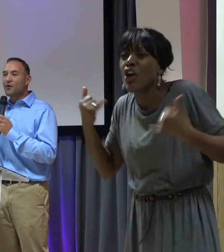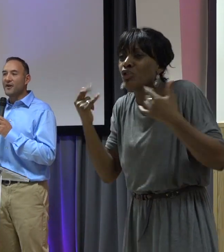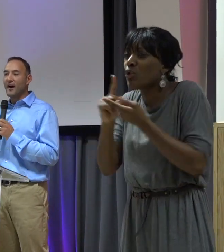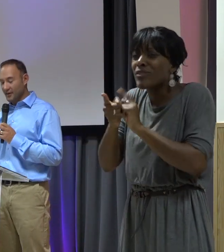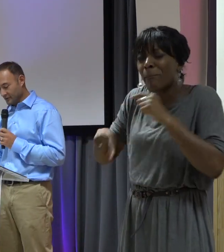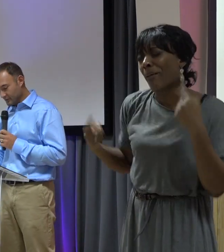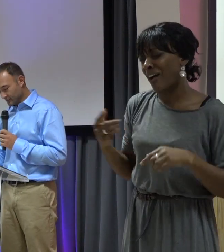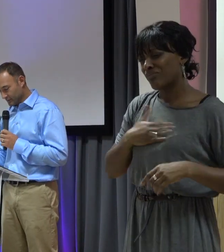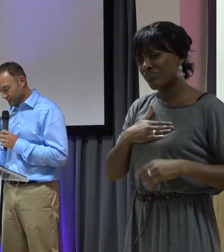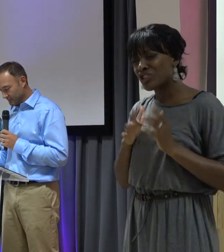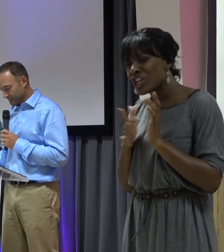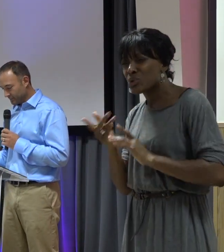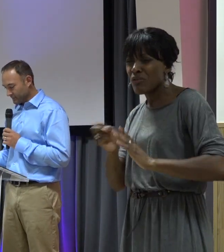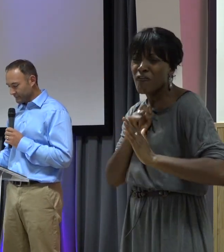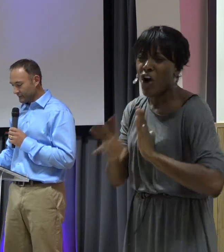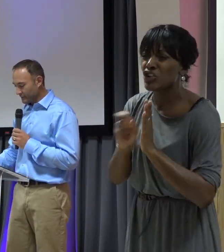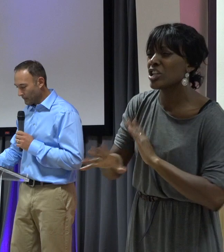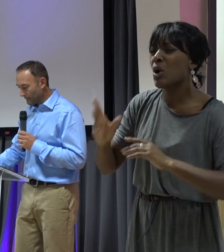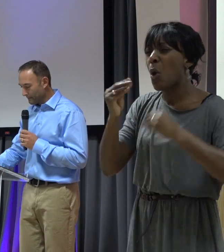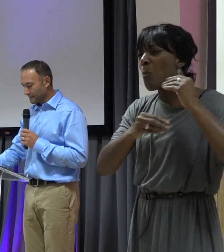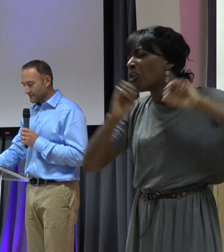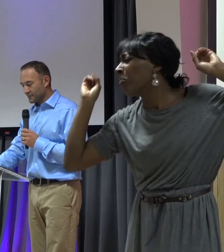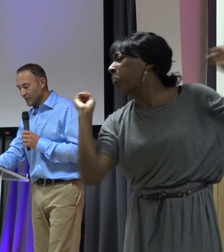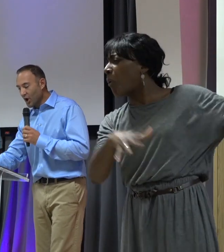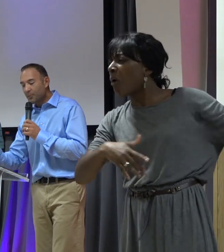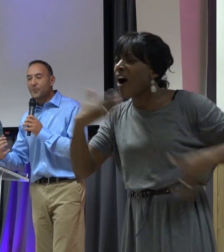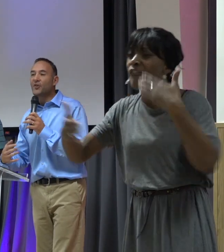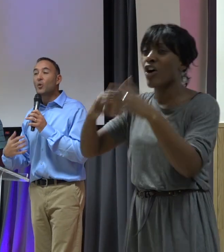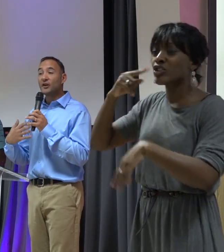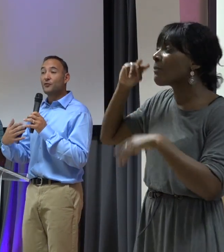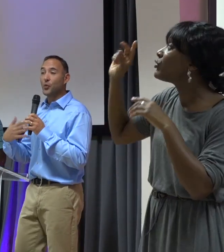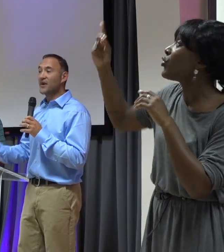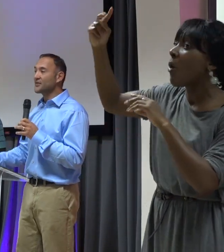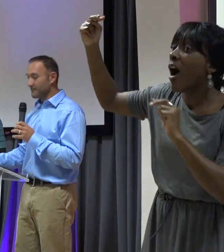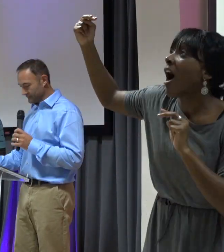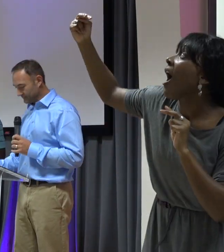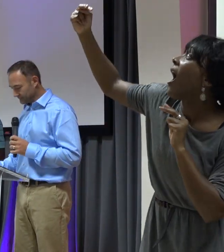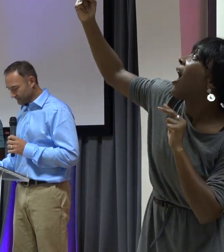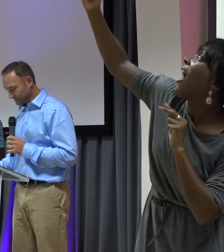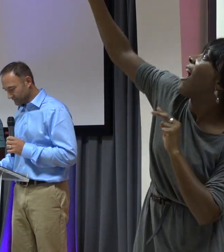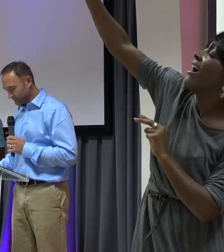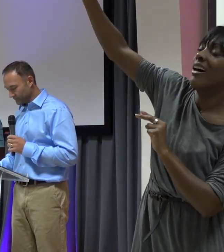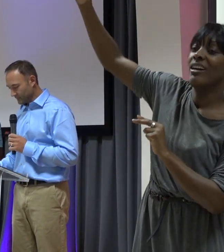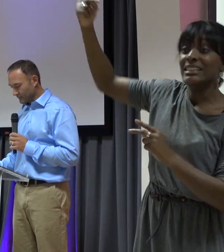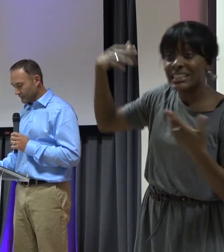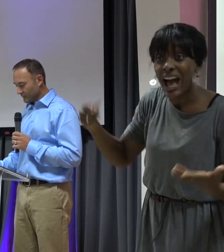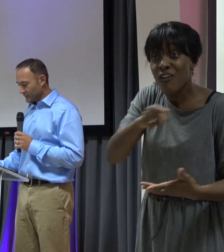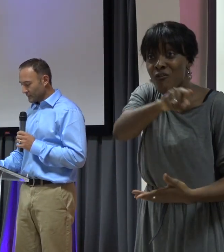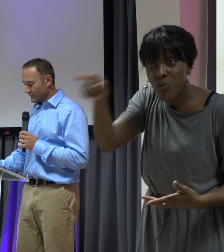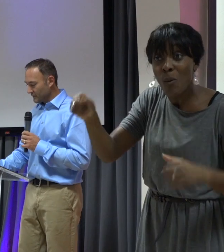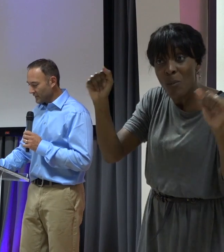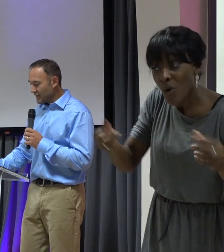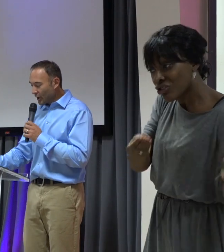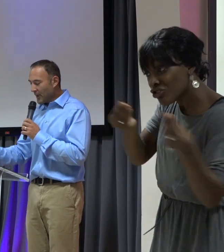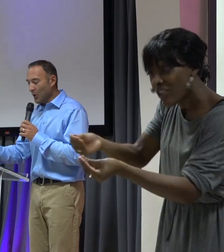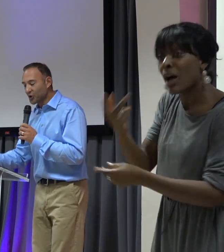view of God. avec une vision plus haute de Dieu. Young people that will live with wisdom. Des jeunes personnes qui vont vivre avec la